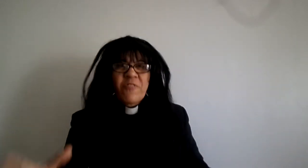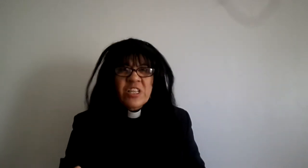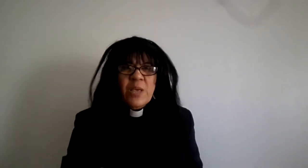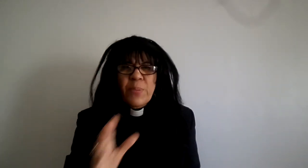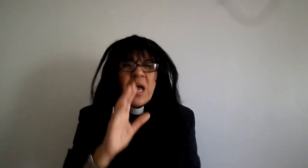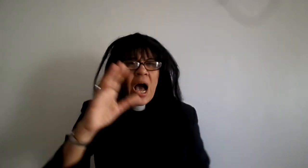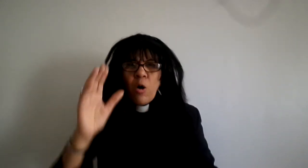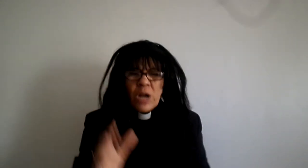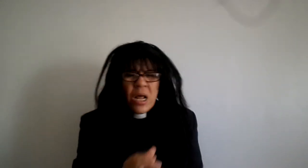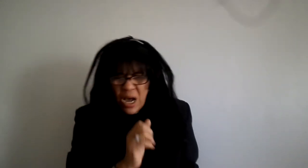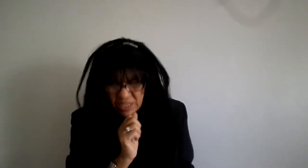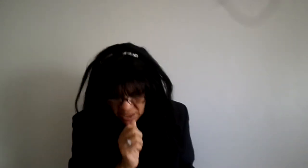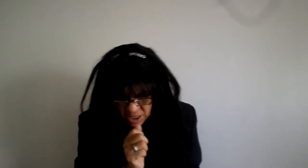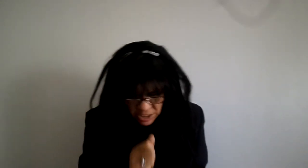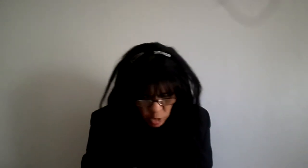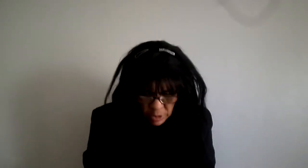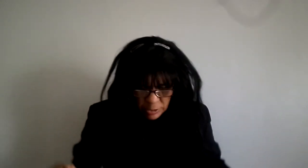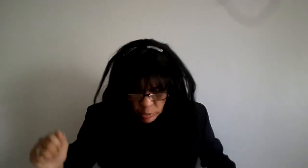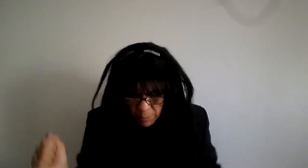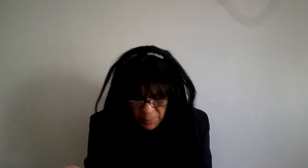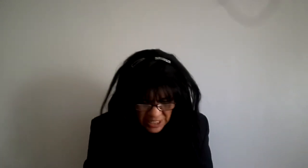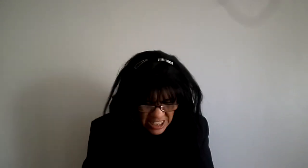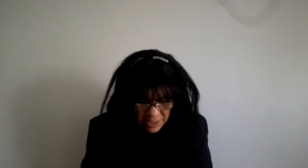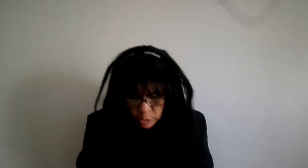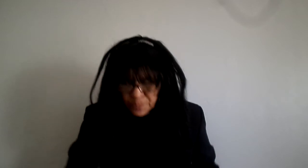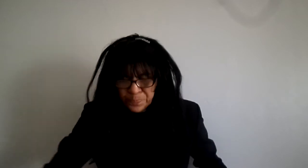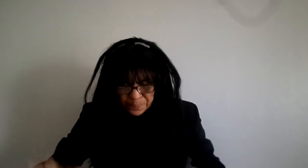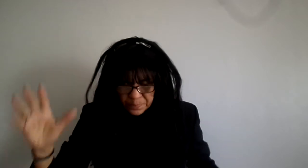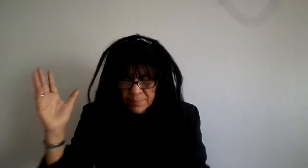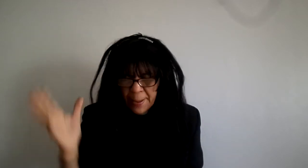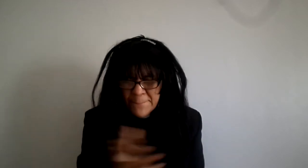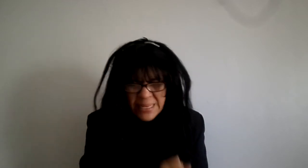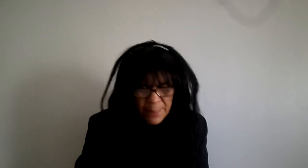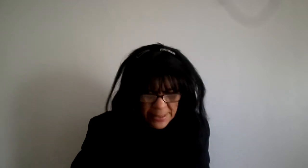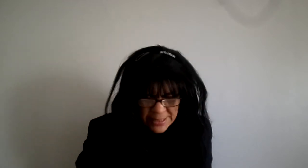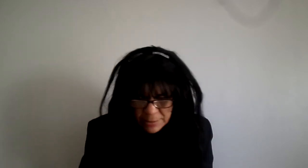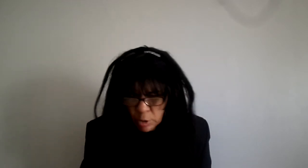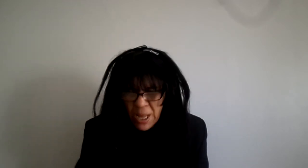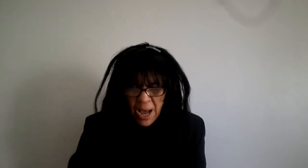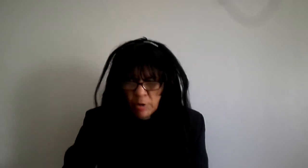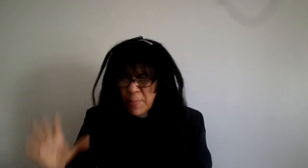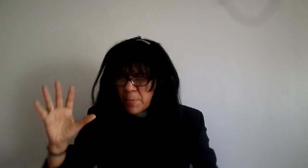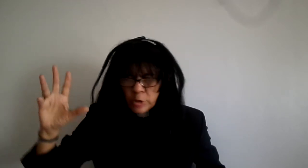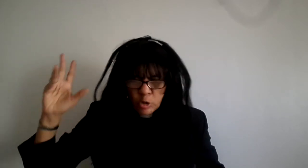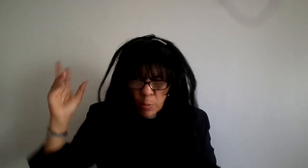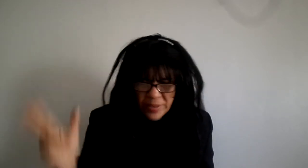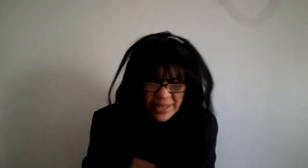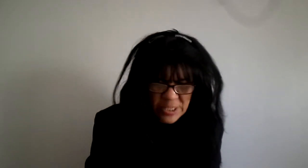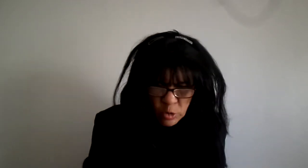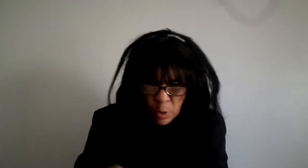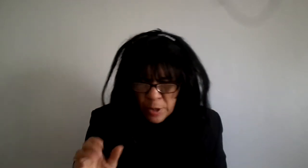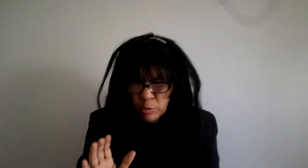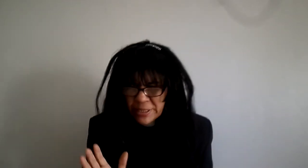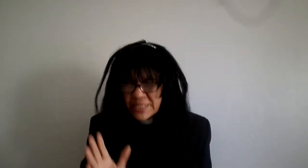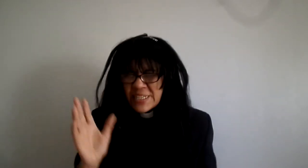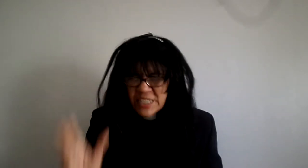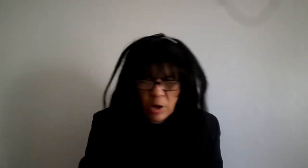frente y ahora, ay, Señor, ayúdame, Padre Santo. Mira, Padre Santo, ahora mismo en el nombre de Jesús, Dios mío, tú que estás en el cielo,